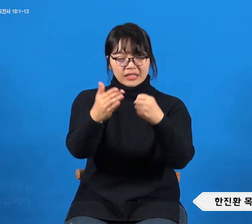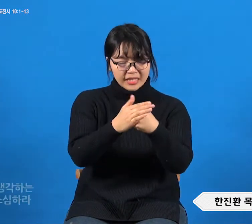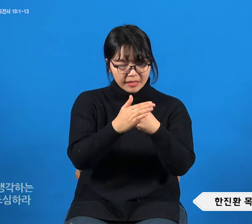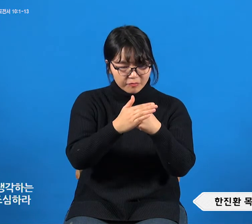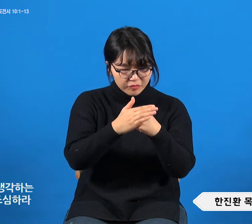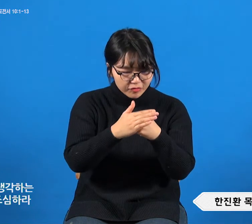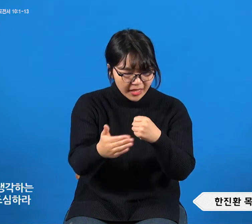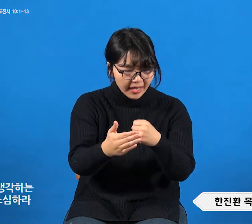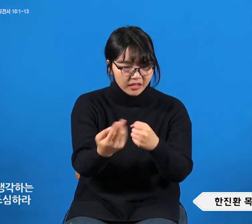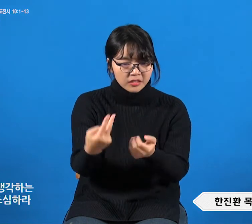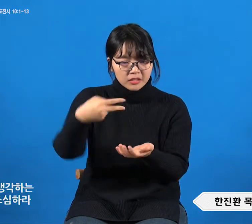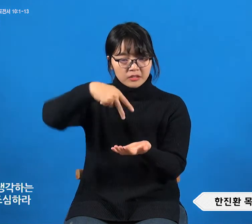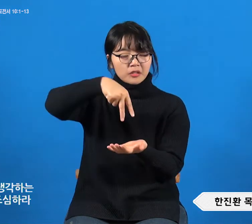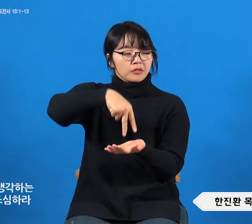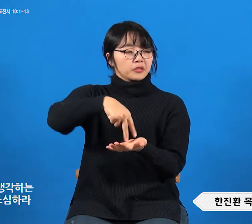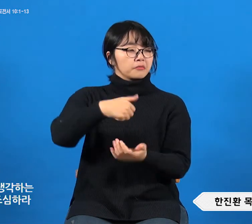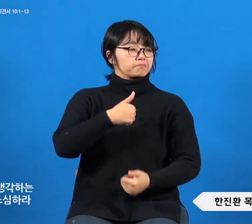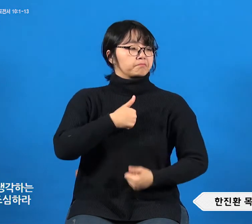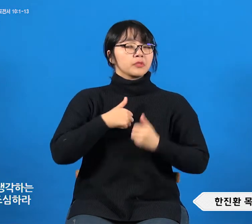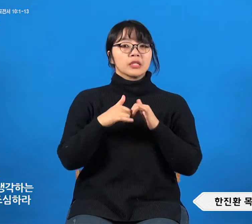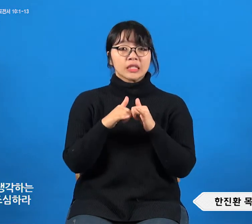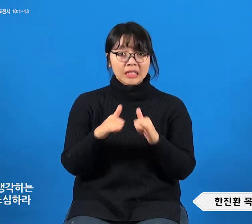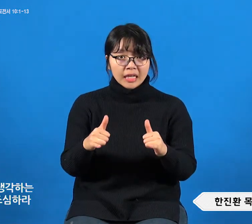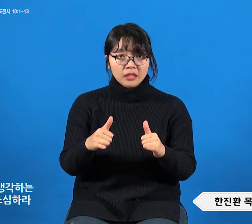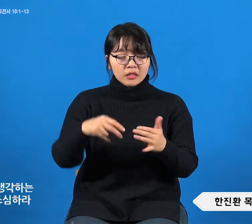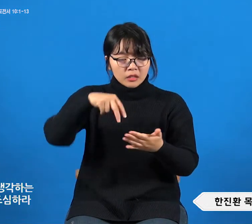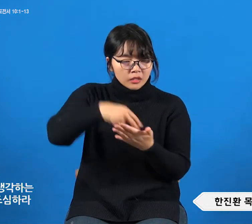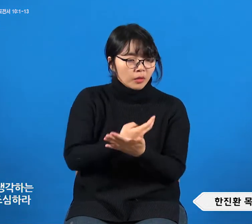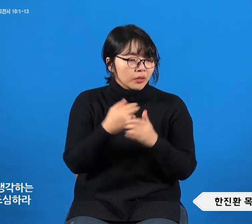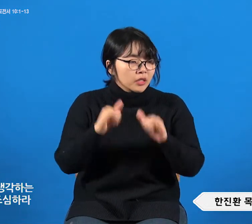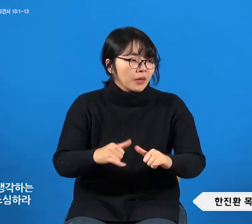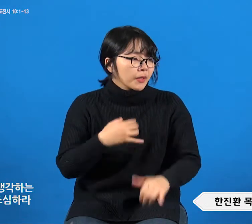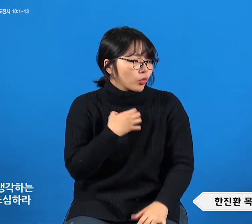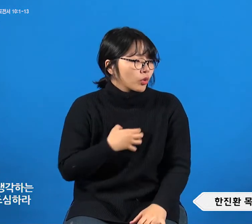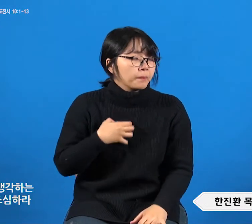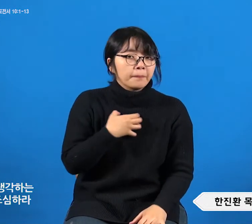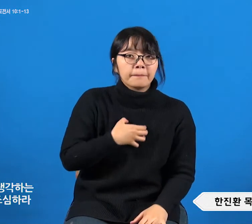그런즉 선줄로 생각하는 자는 넘어질까 조심하라.